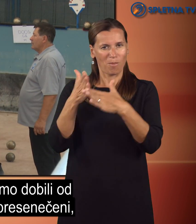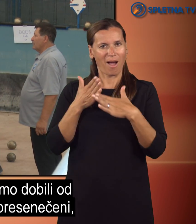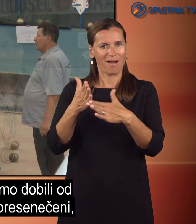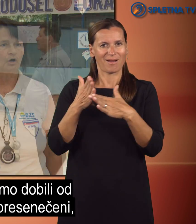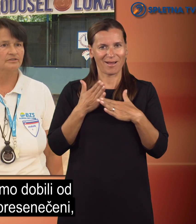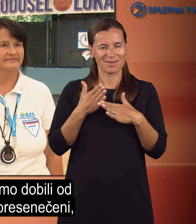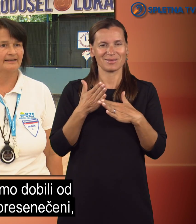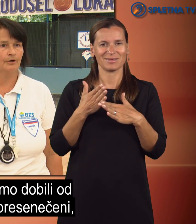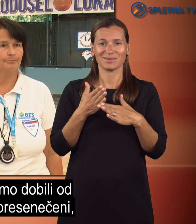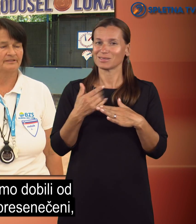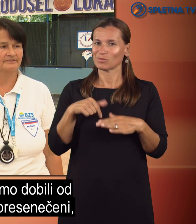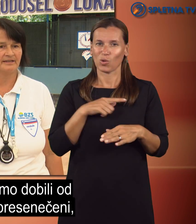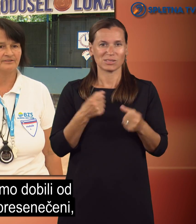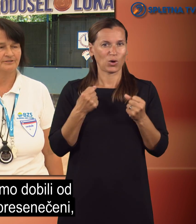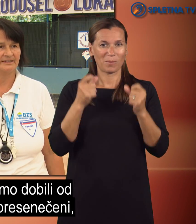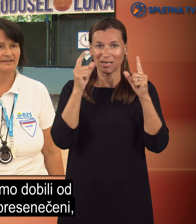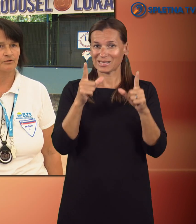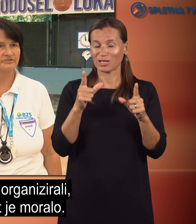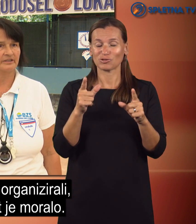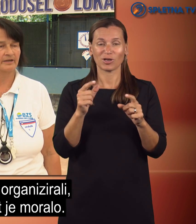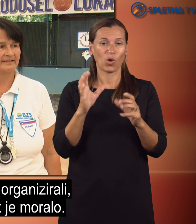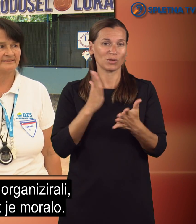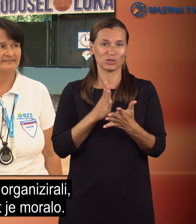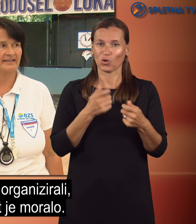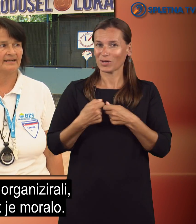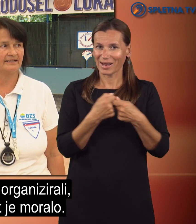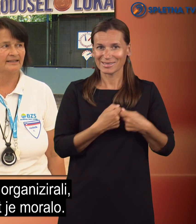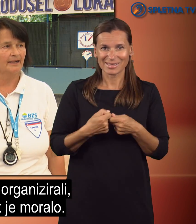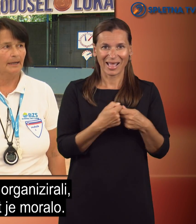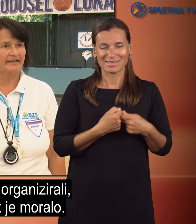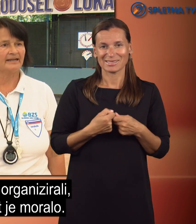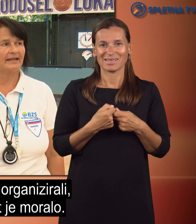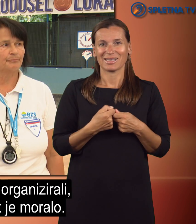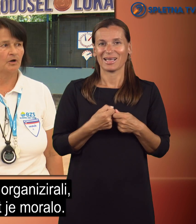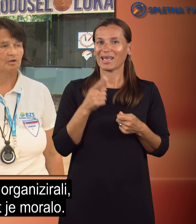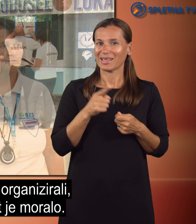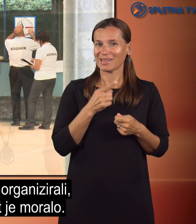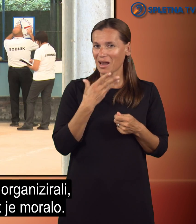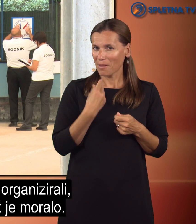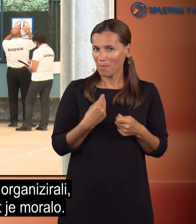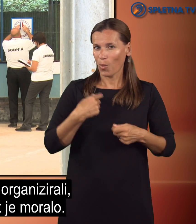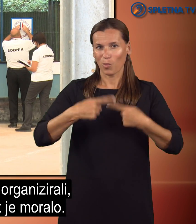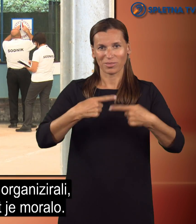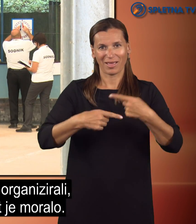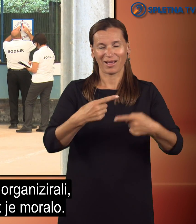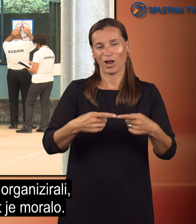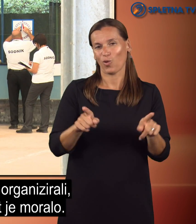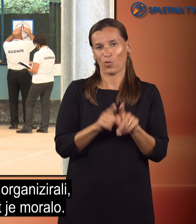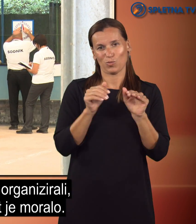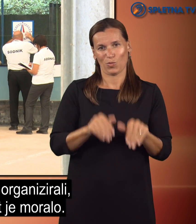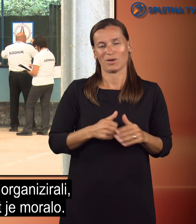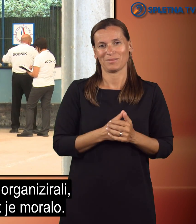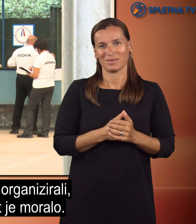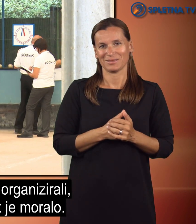in smo zelo presenečeni, kako ste organizirali in lepo. Vse je steklo tako,